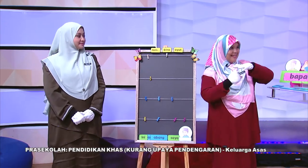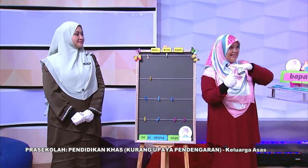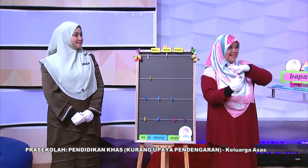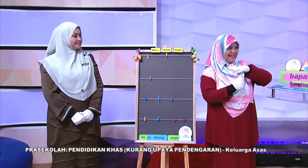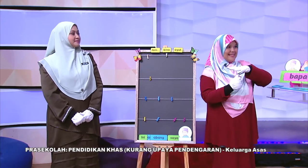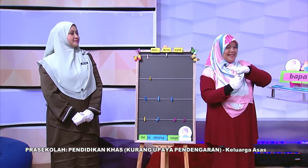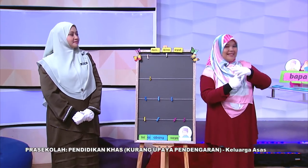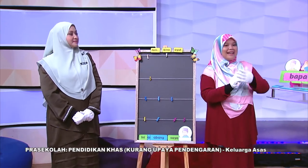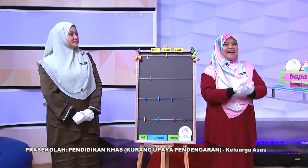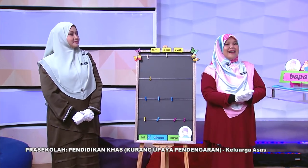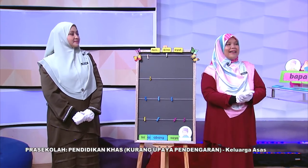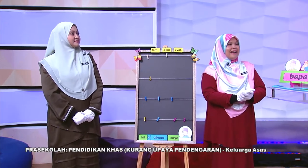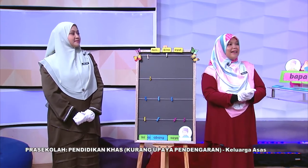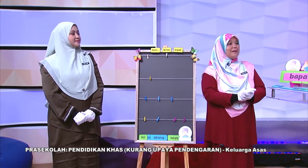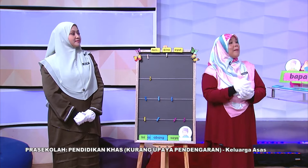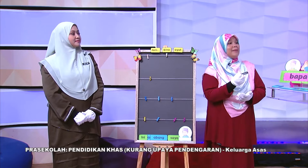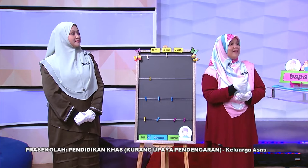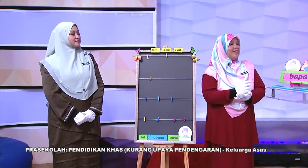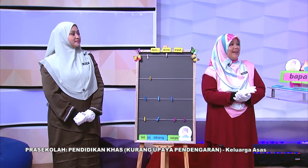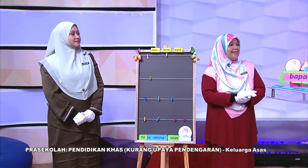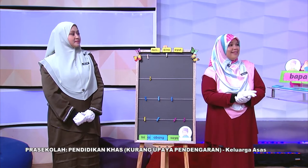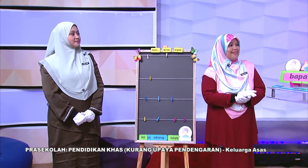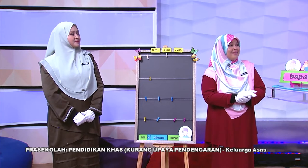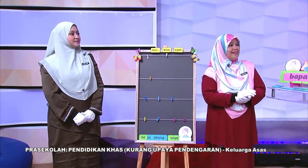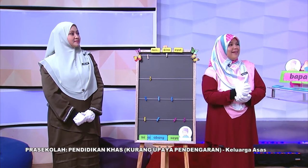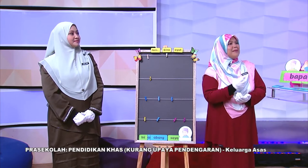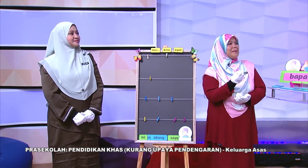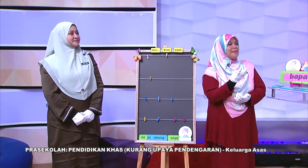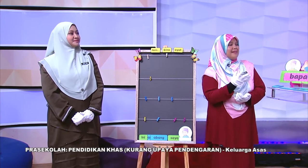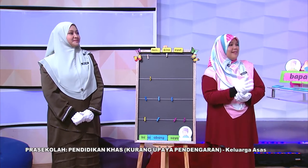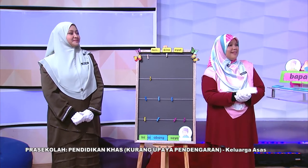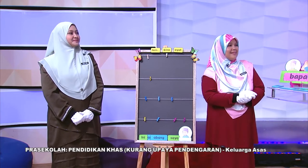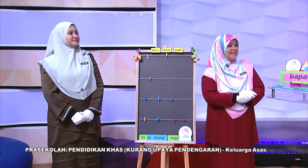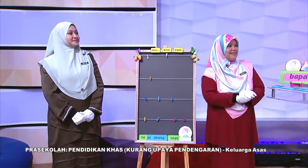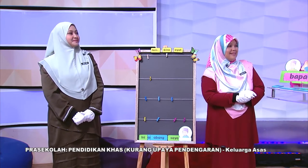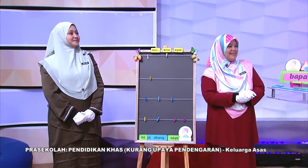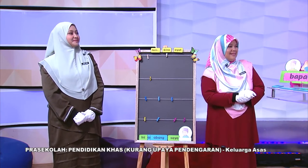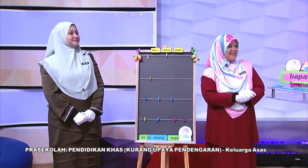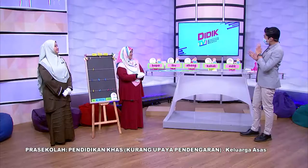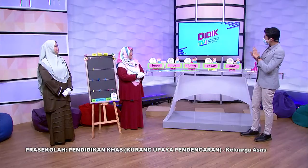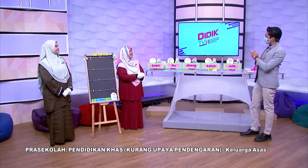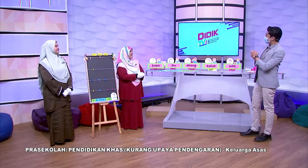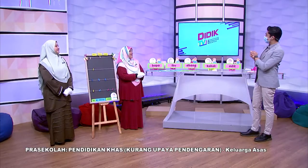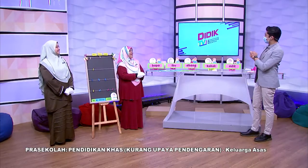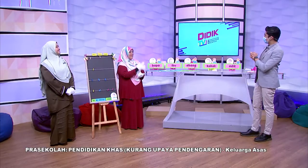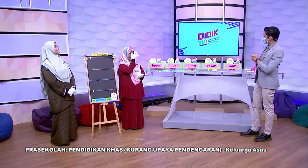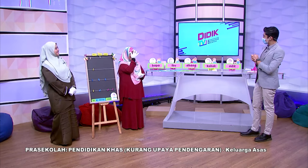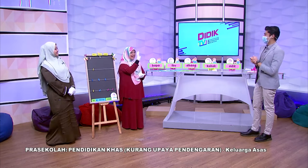asasih ya oke Adeba paint sukses hd-10d lingui parasit pada